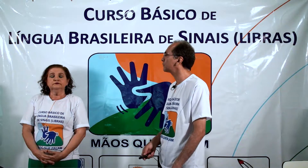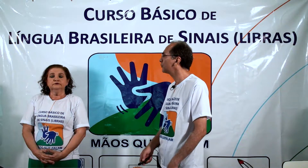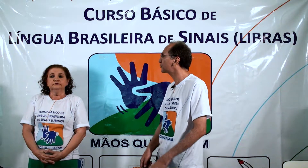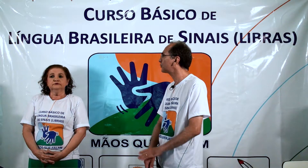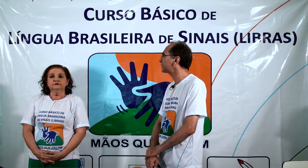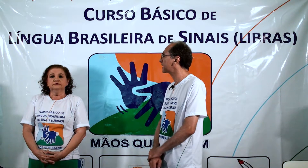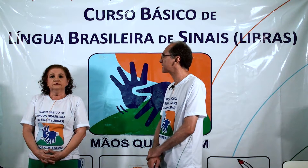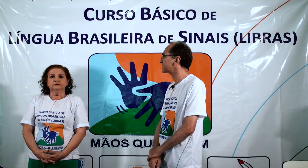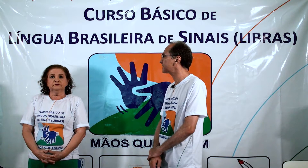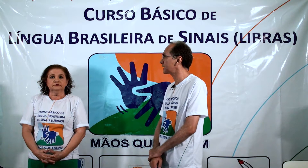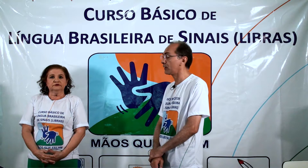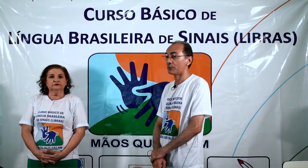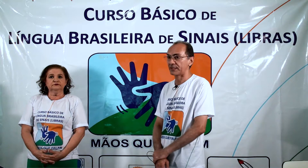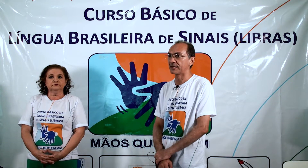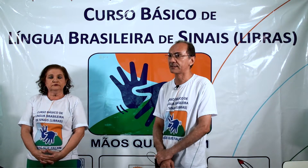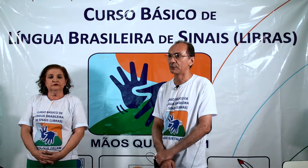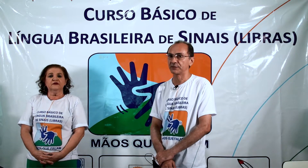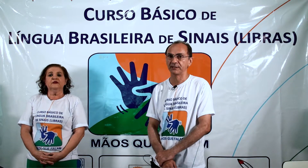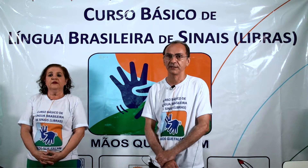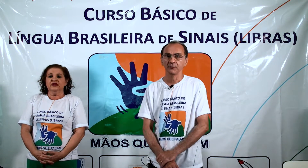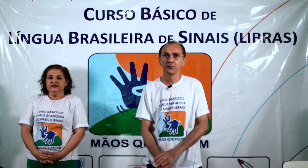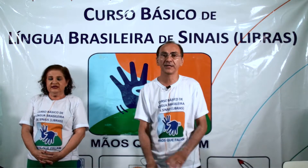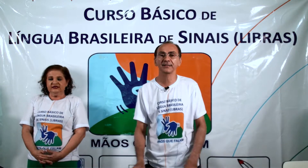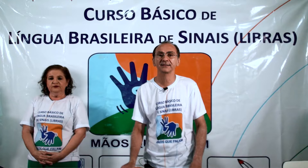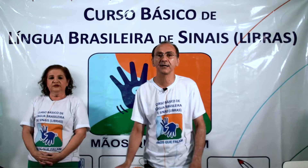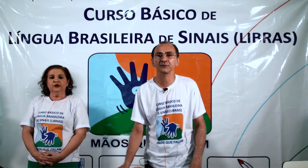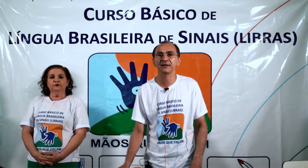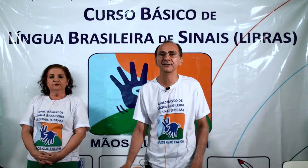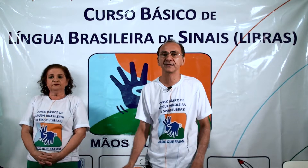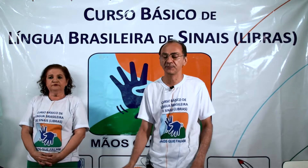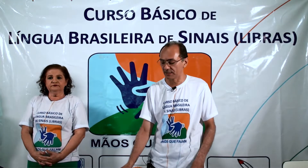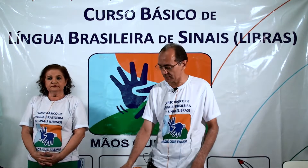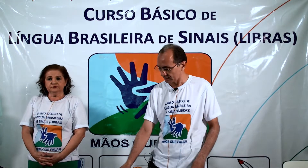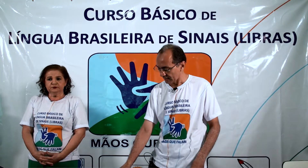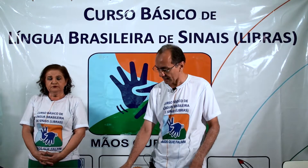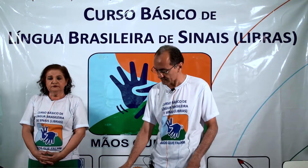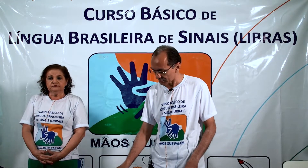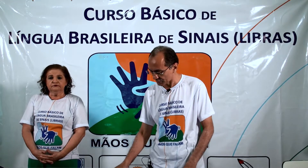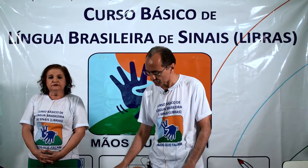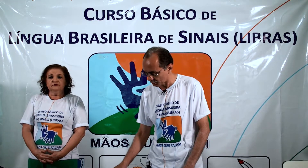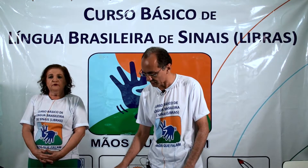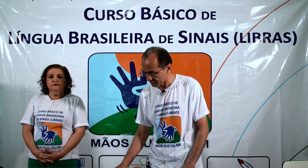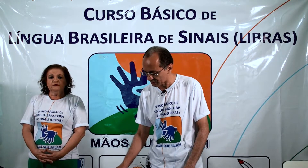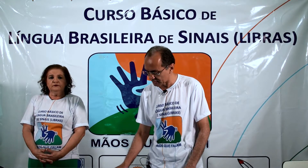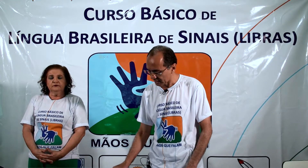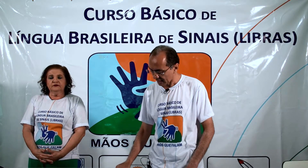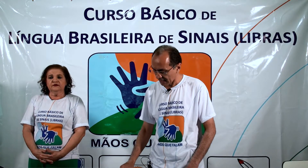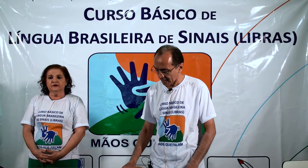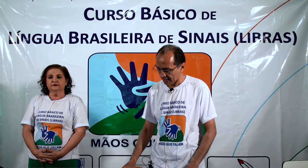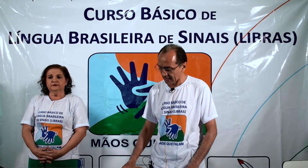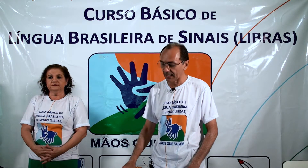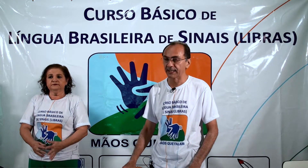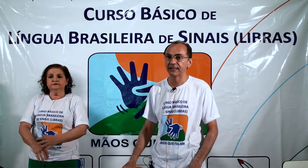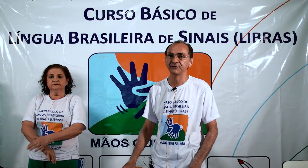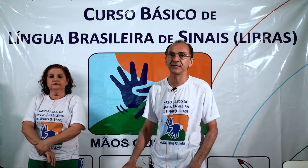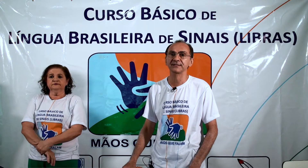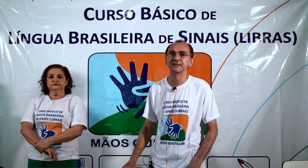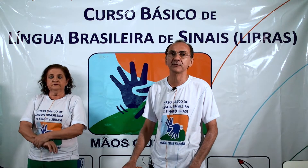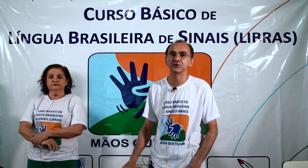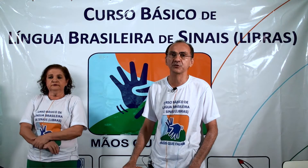muito interessante é o pré-natal, né? O pré-natal deve ser bem assistido durante a gravidez, que são os